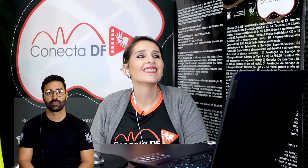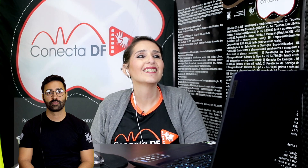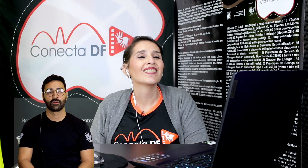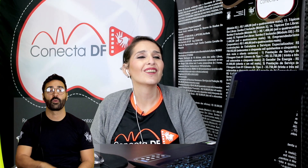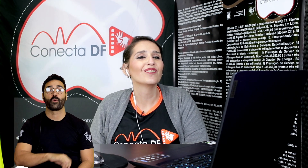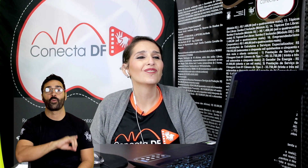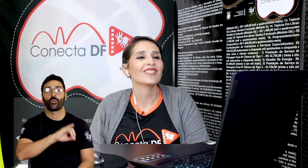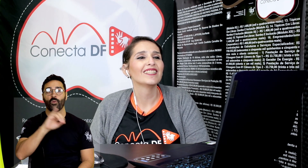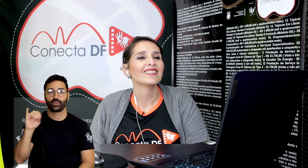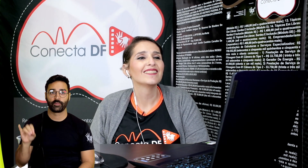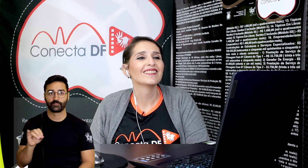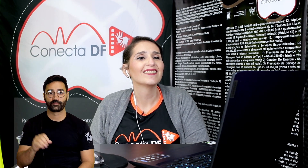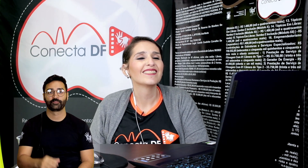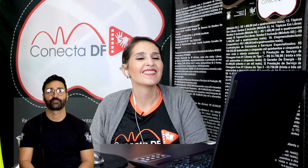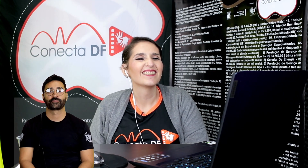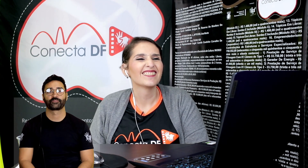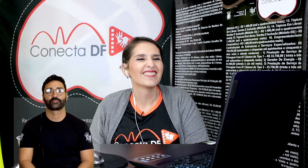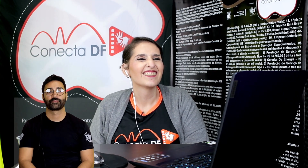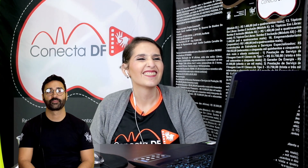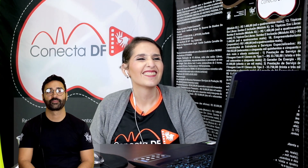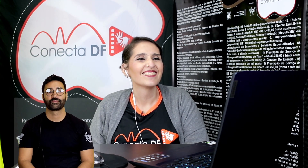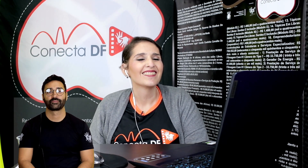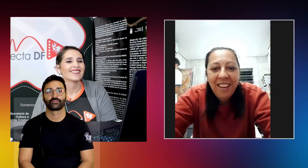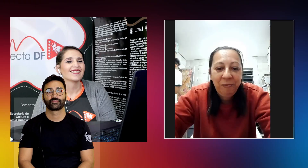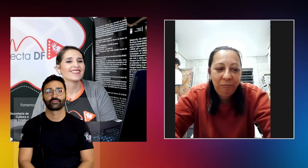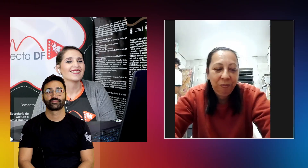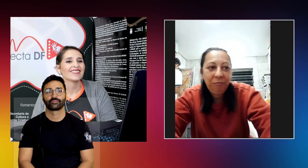Oi. Oi.